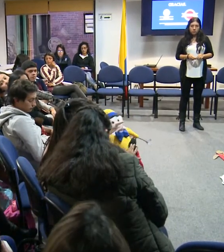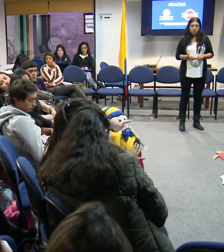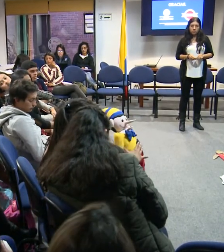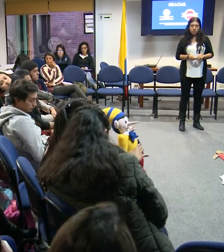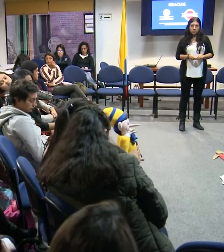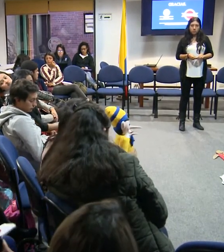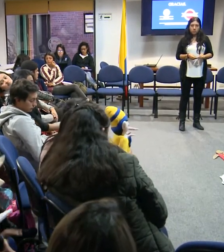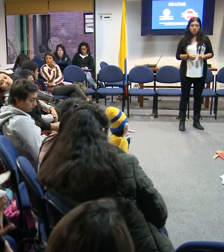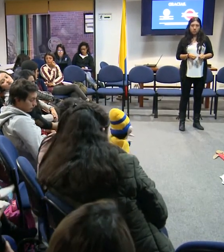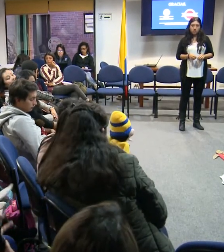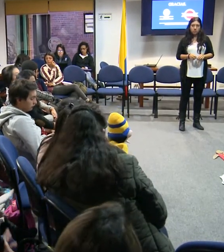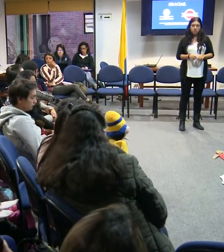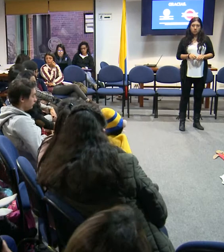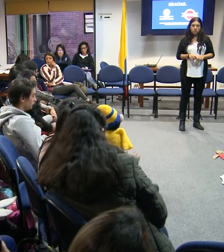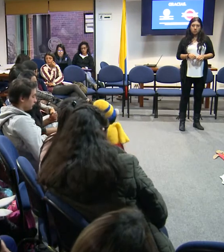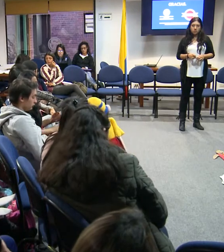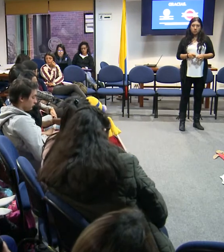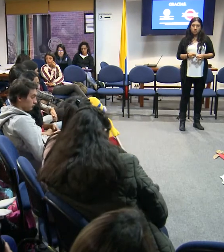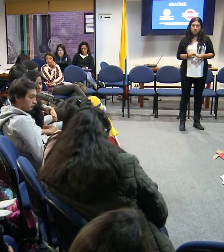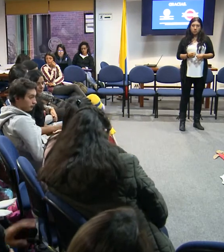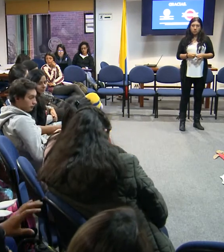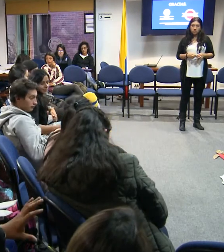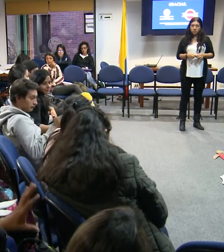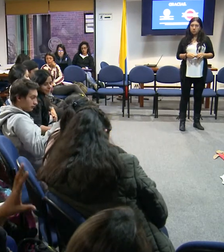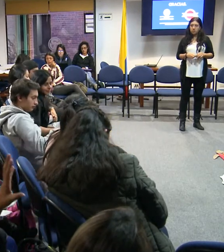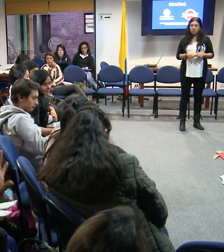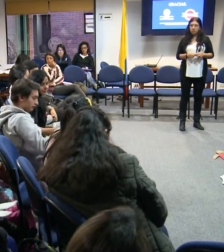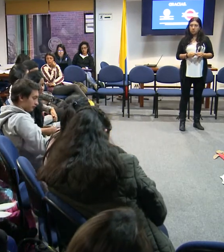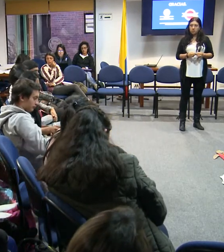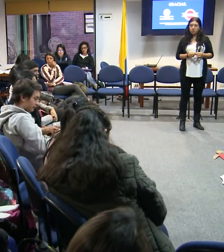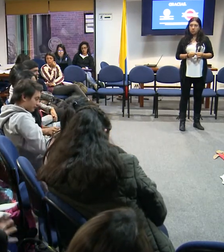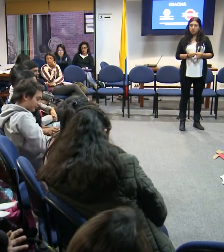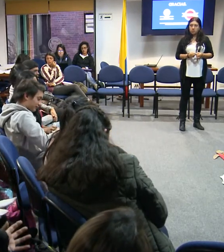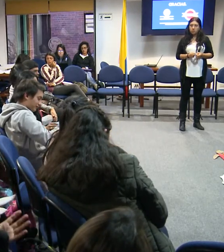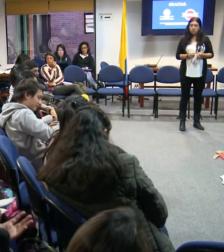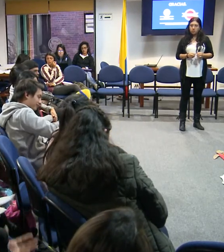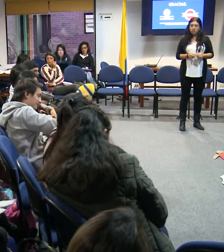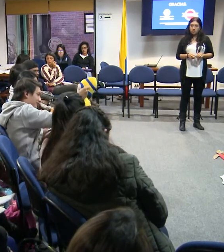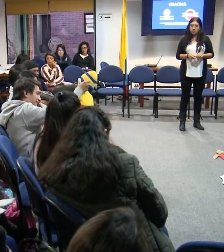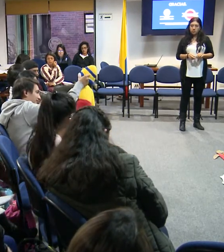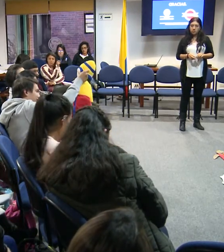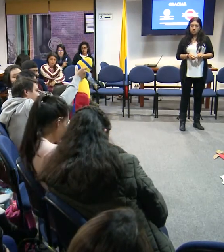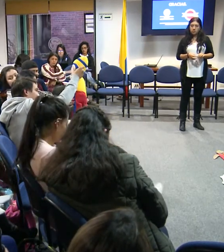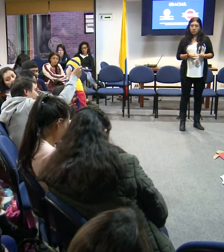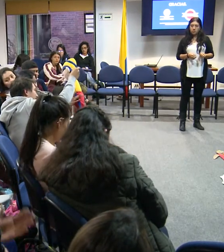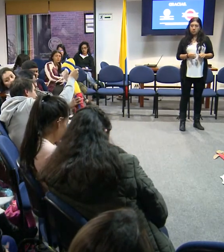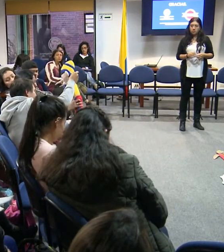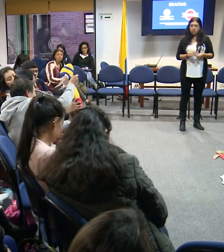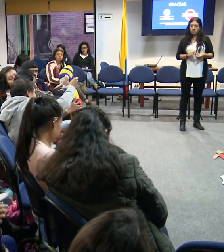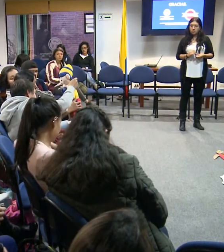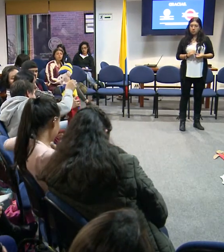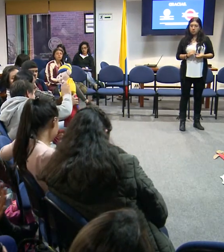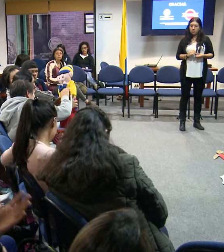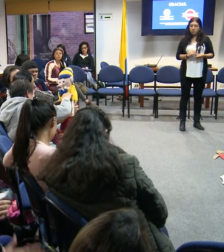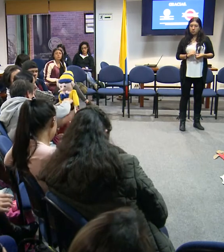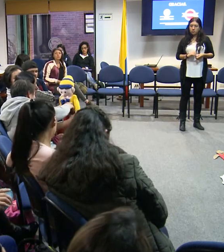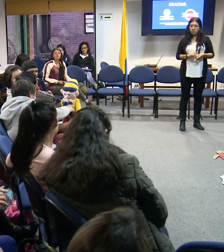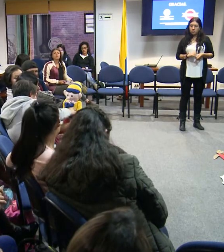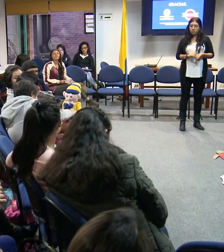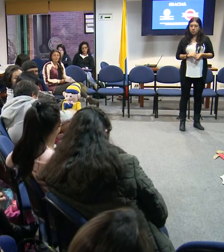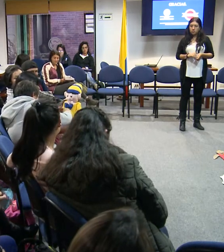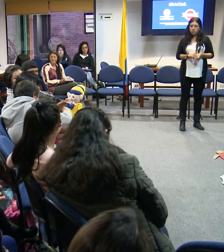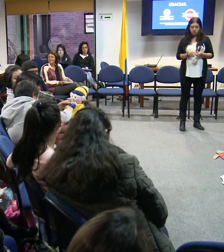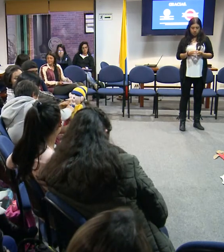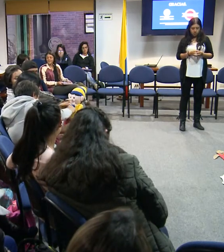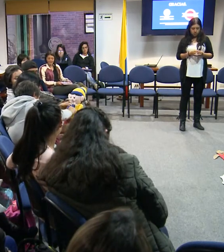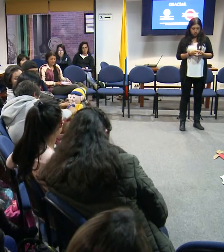la perspectiva de adaptar, ¿sí? Y hacer toda una propuesta como mediación de un aprendizaje, de un proceso comunicativo, bueno, y de todo lo